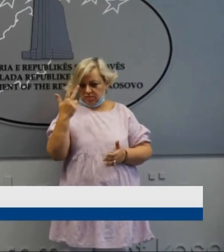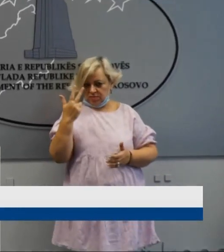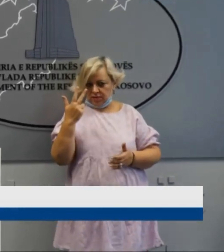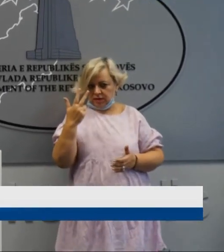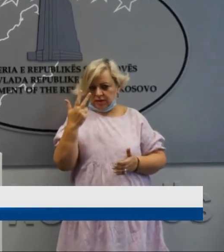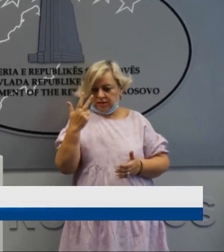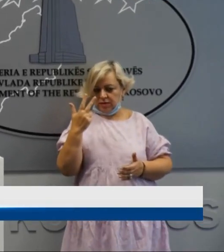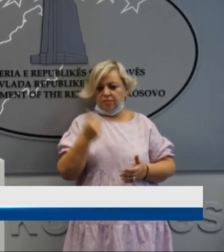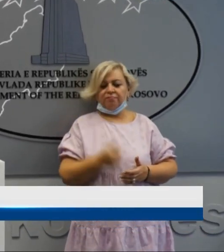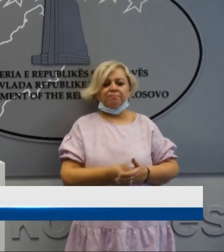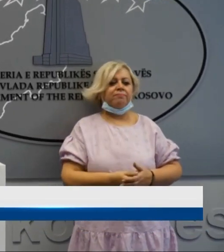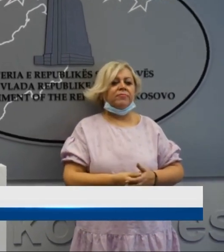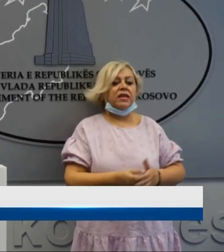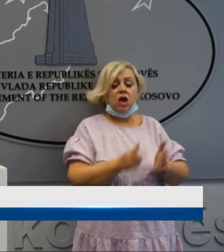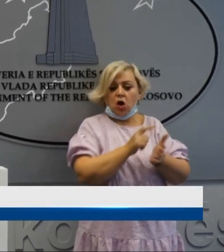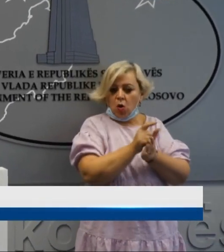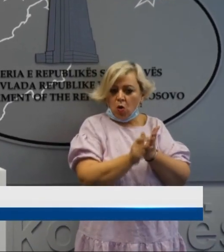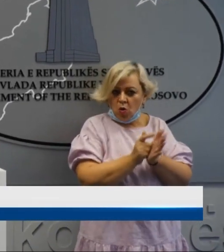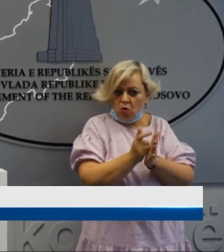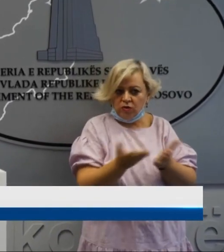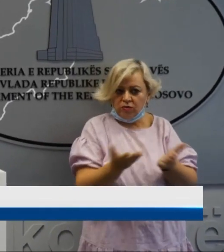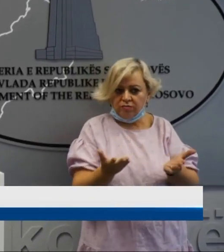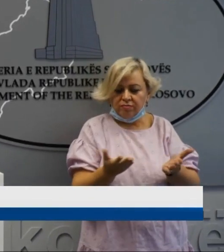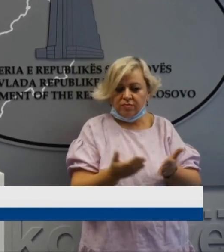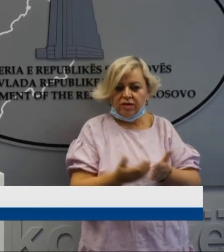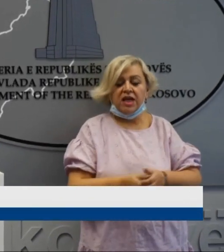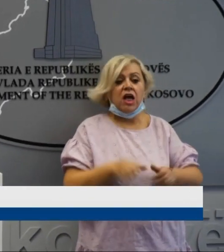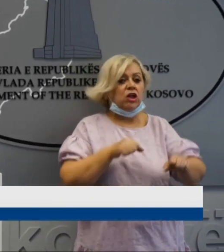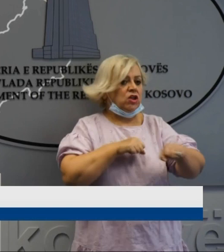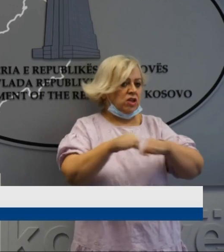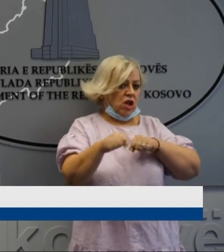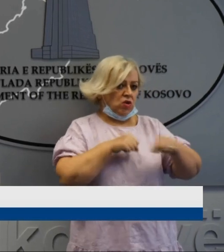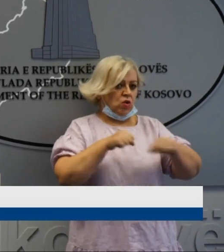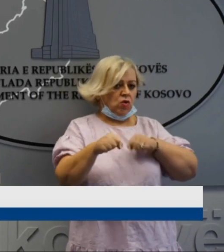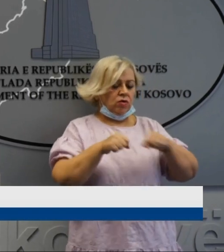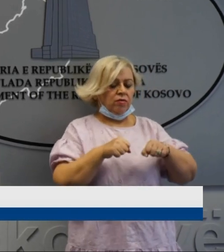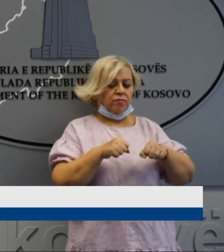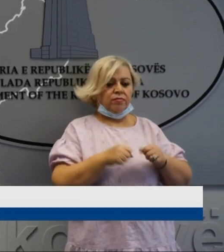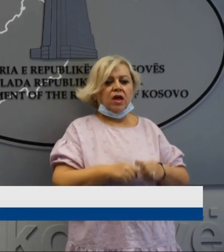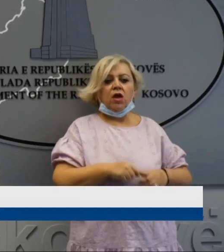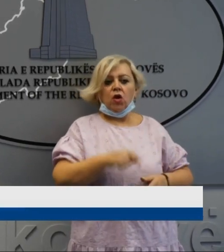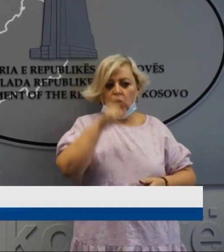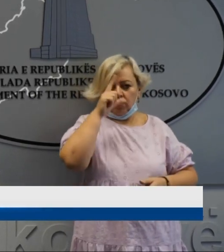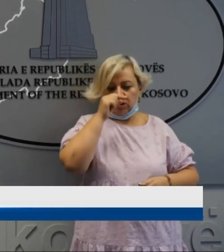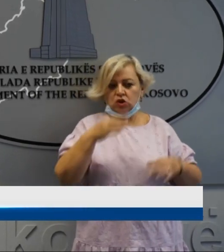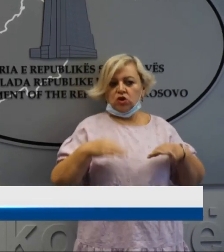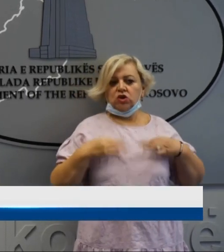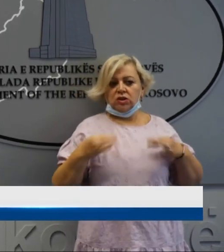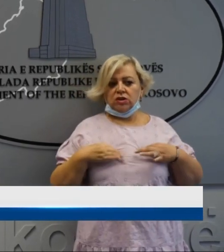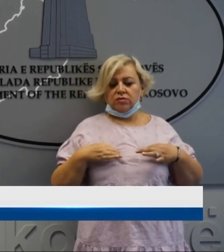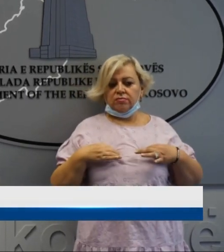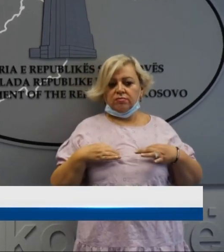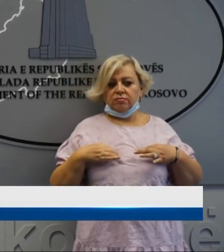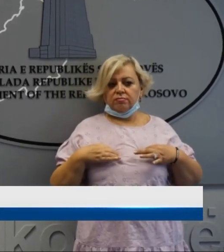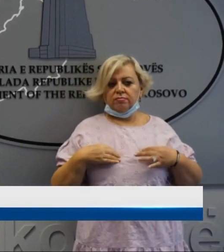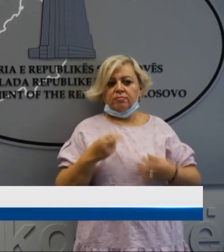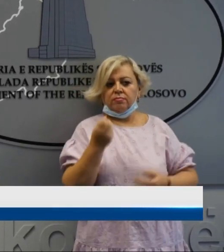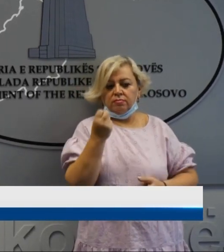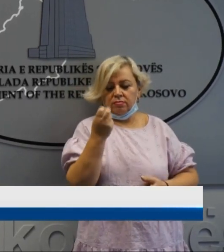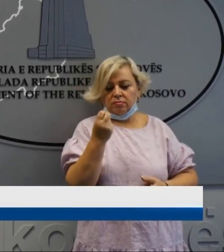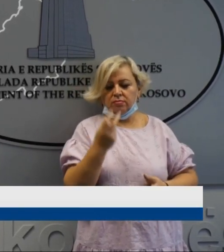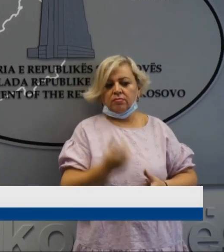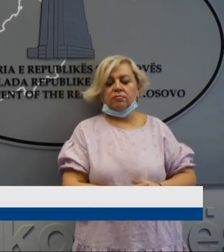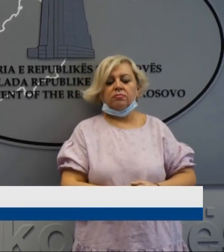2013, edhe gjatë kohës kur kam qenë drejtor në drejtorinë e shëndetësisë dhe mirëqenjes sociale në